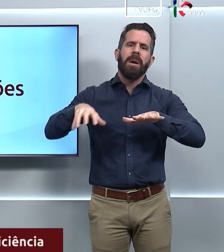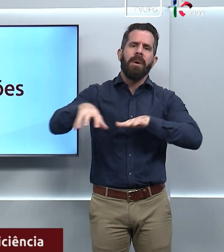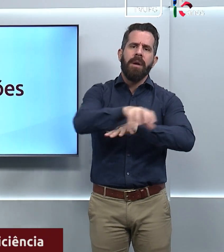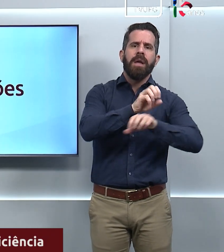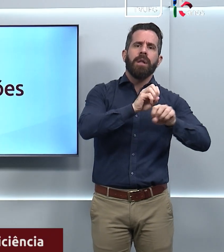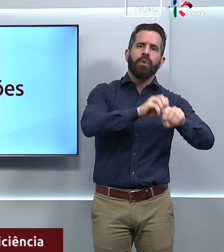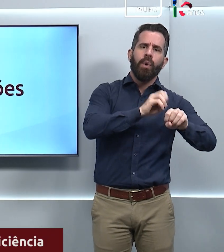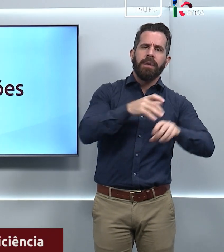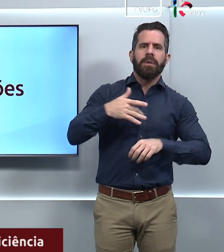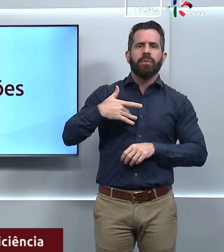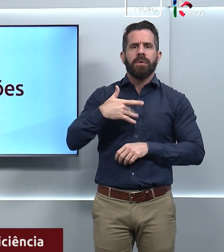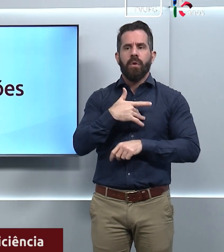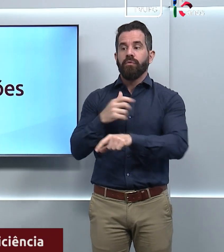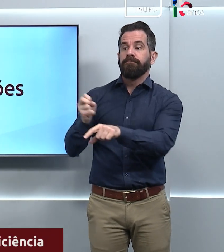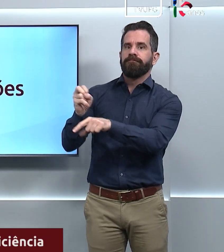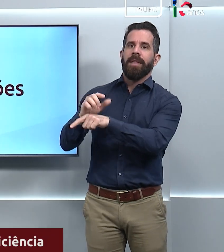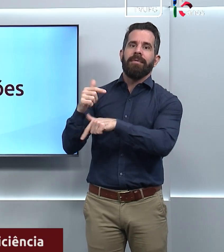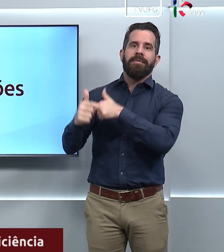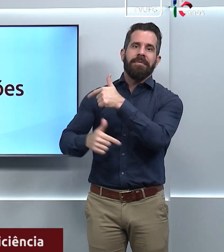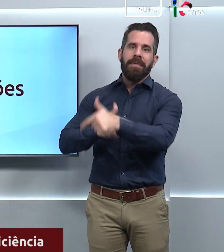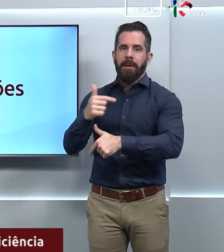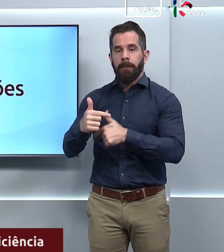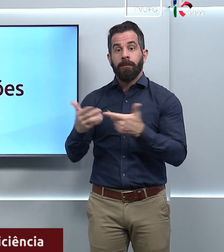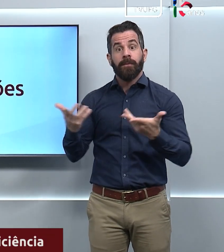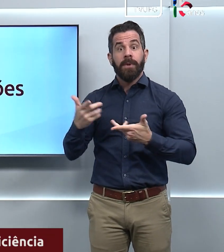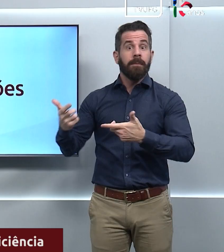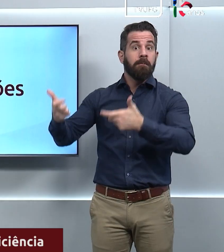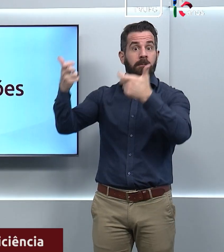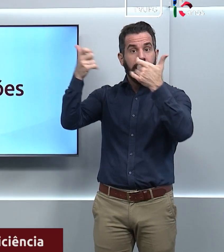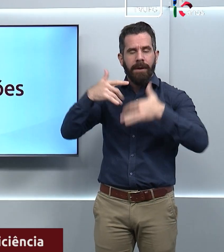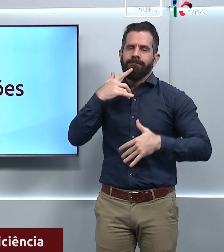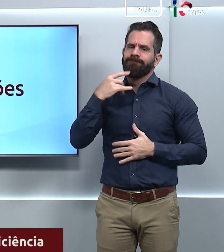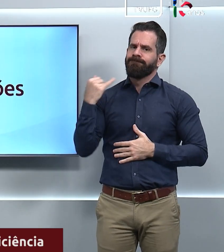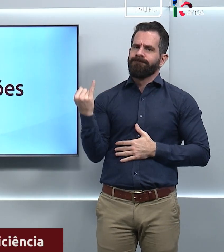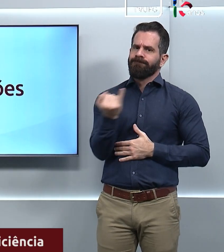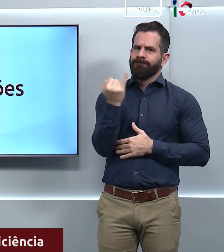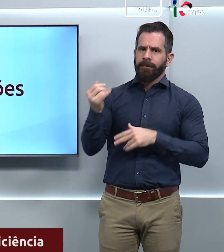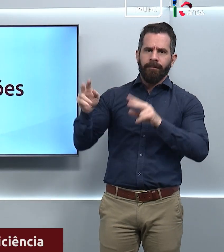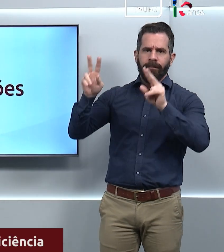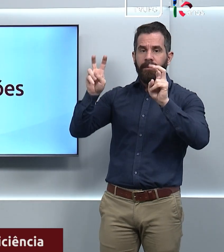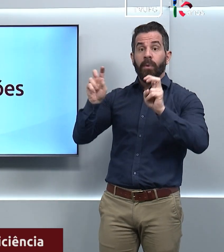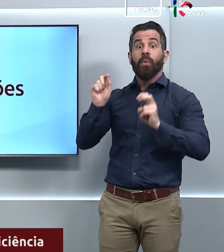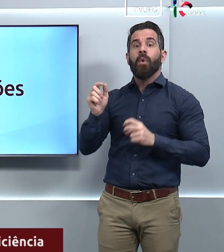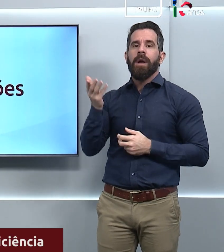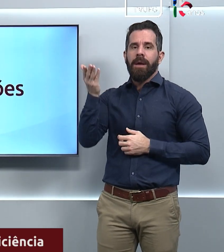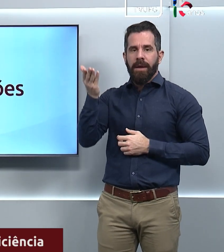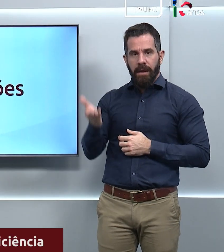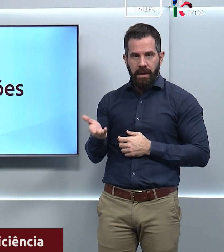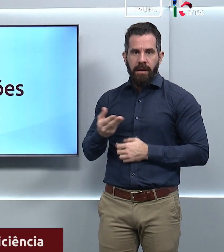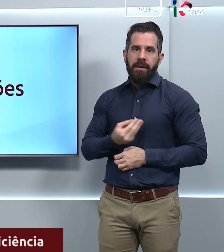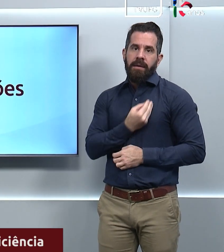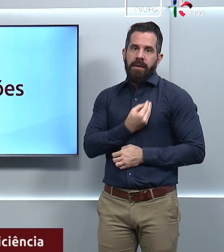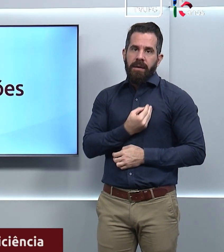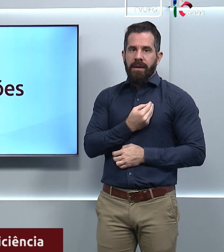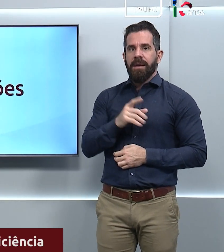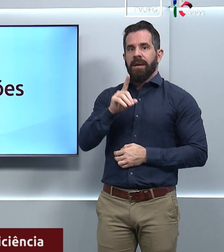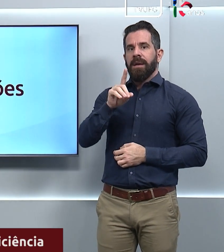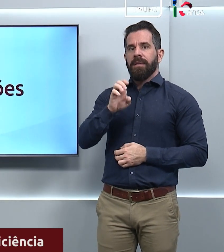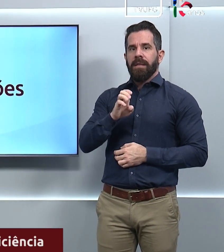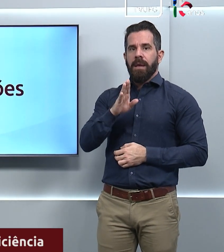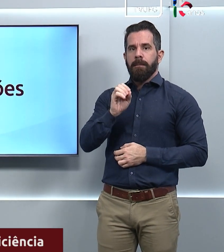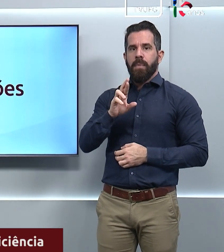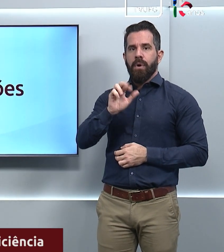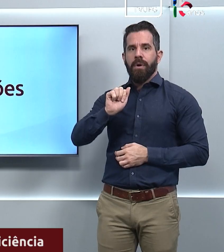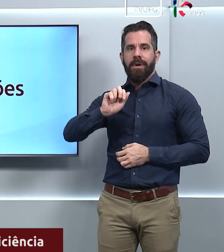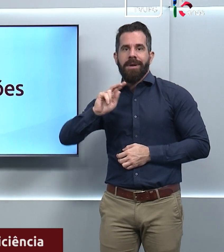saúde e mercado de trabalho. E para falar mais sobre essa importante data com a gente, nós vamos conversar agora com a Débora Prates,